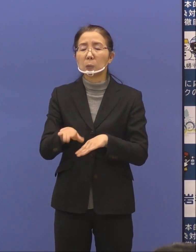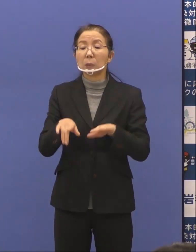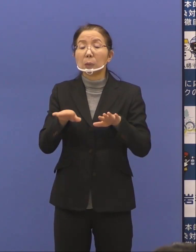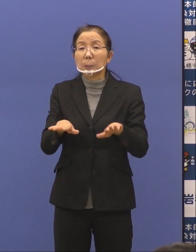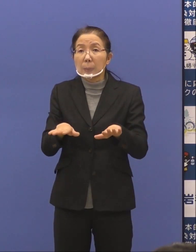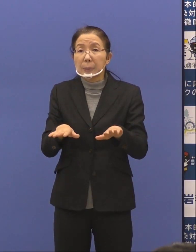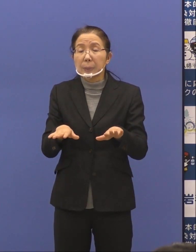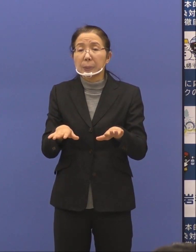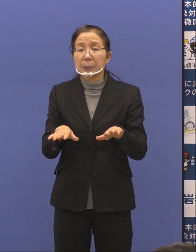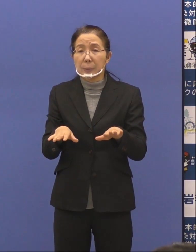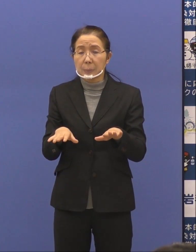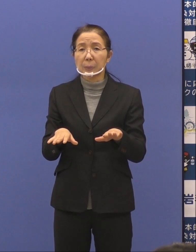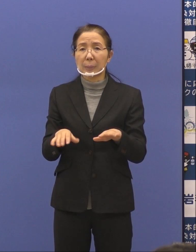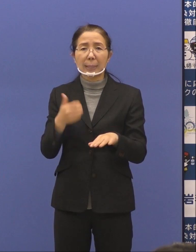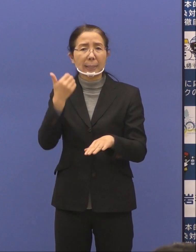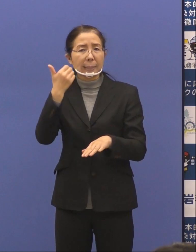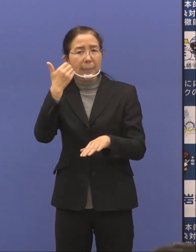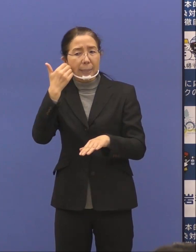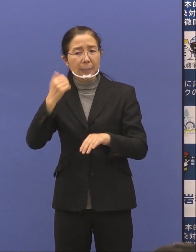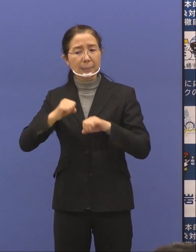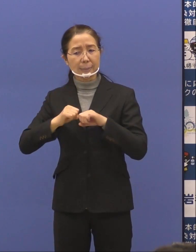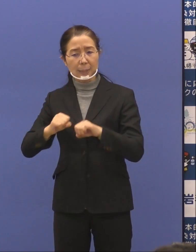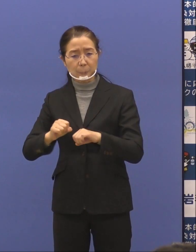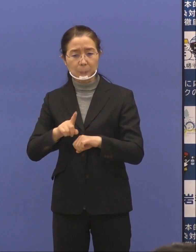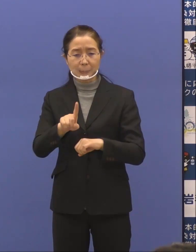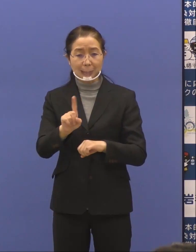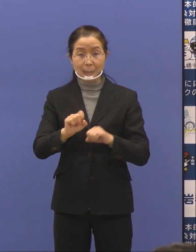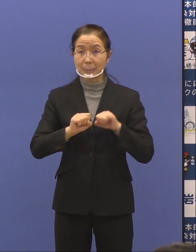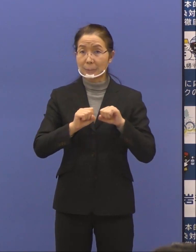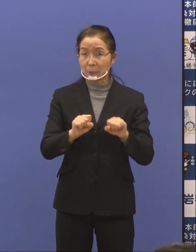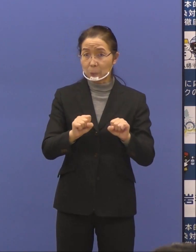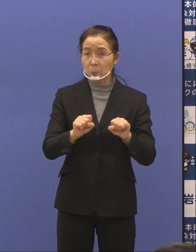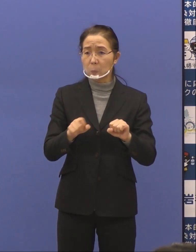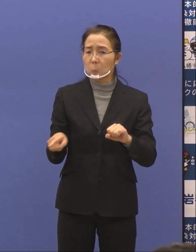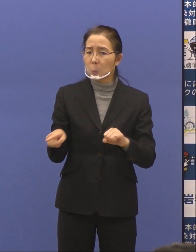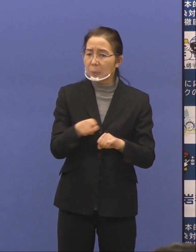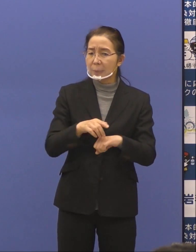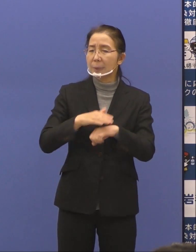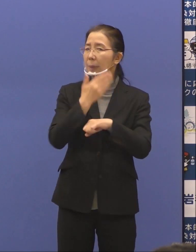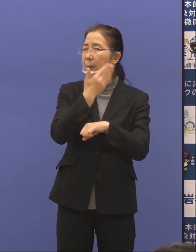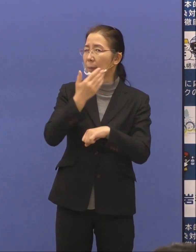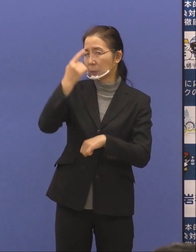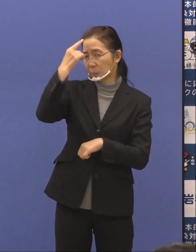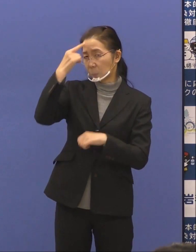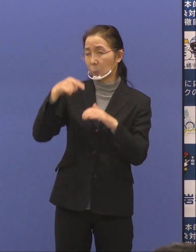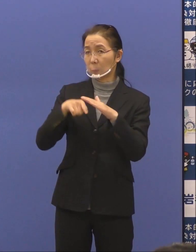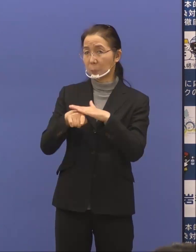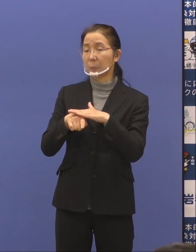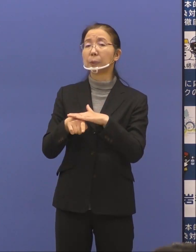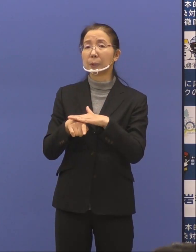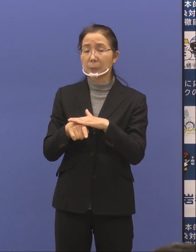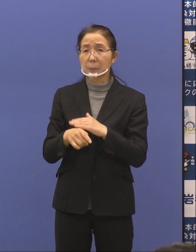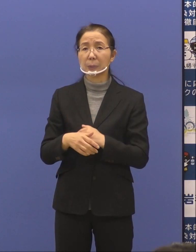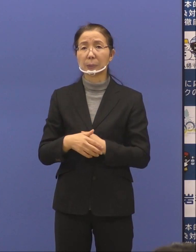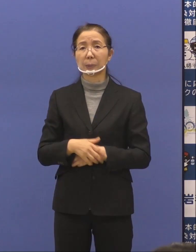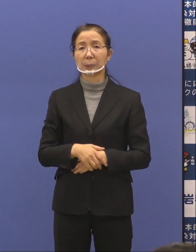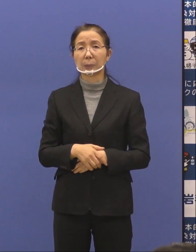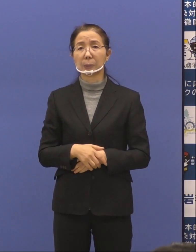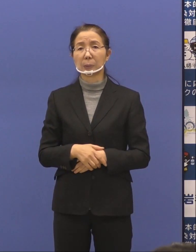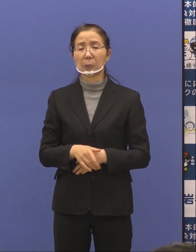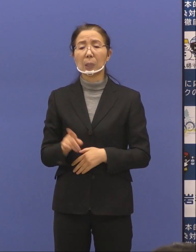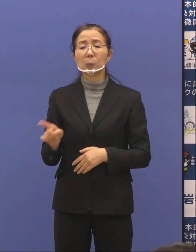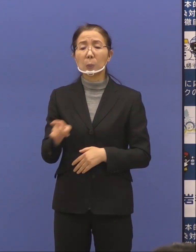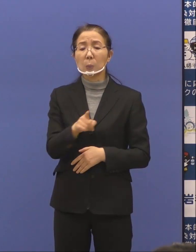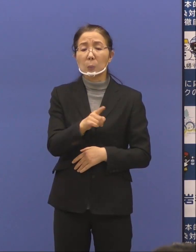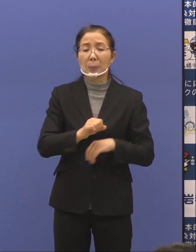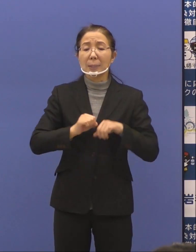ために誰が何をするのかということだと思います。そういうことをこうやろうとしている人